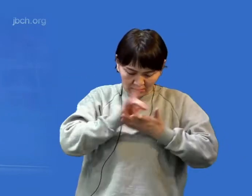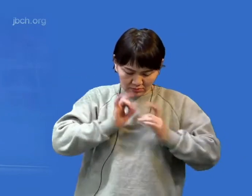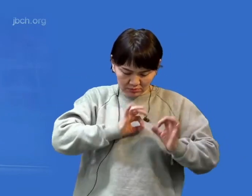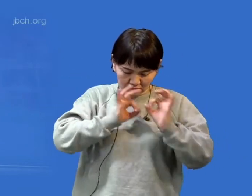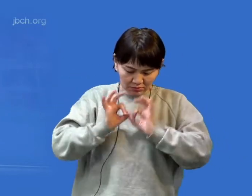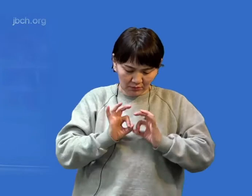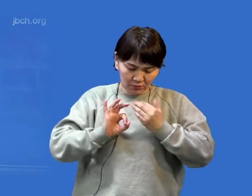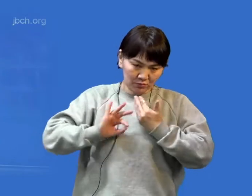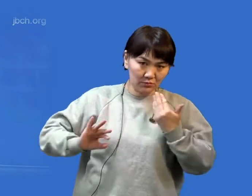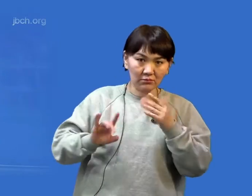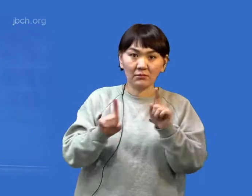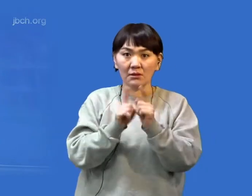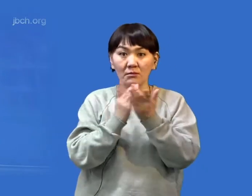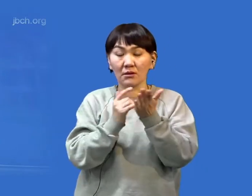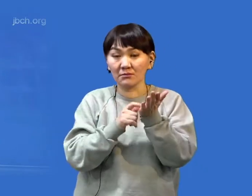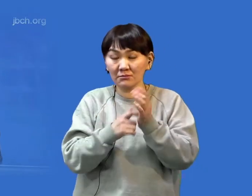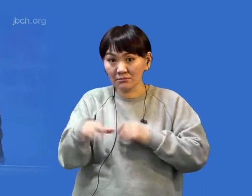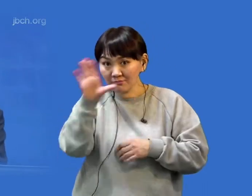Мэдүхэн аврагдсан хүн